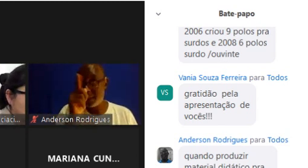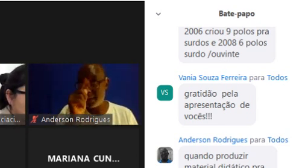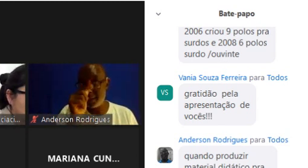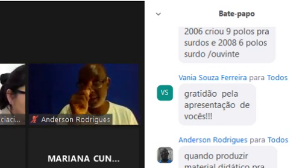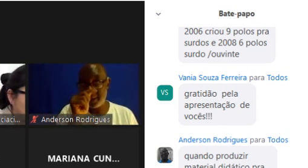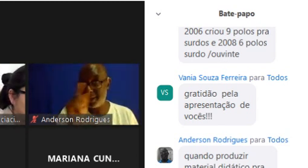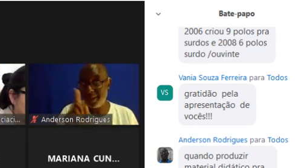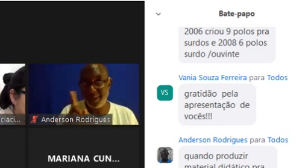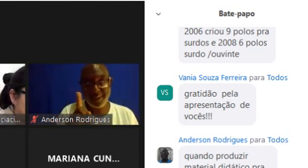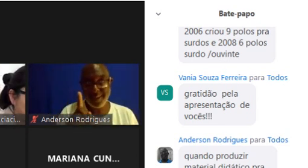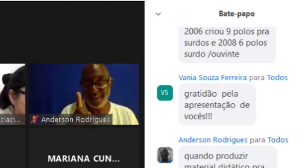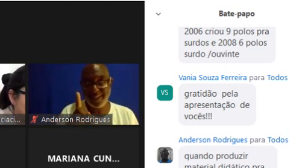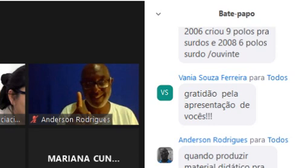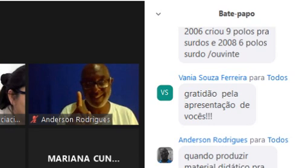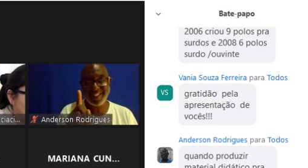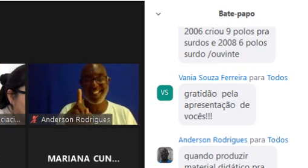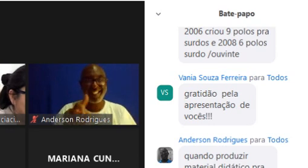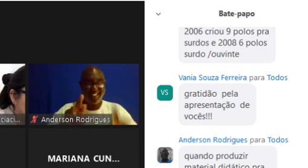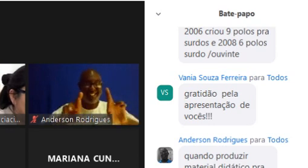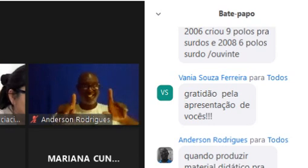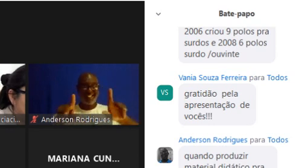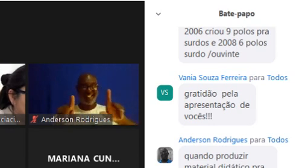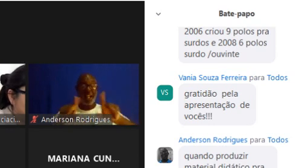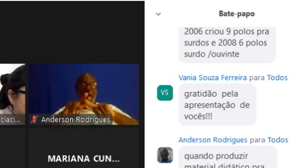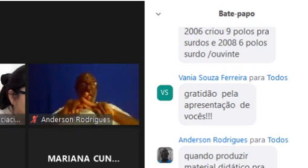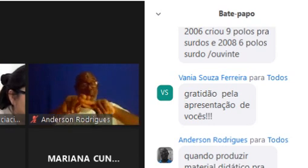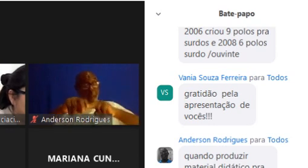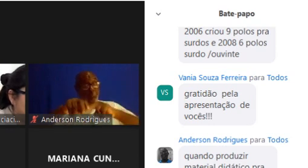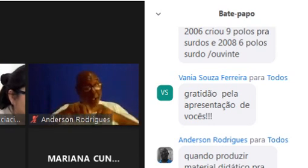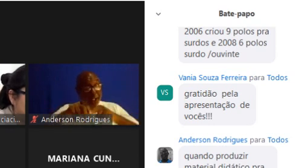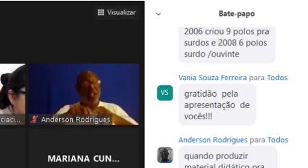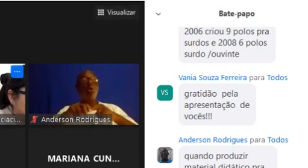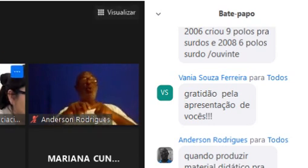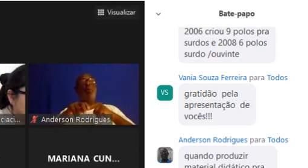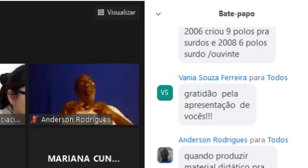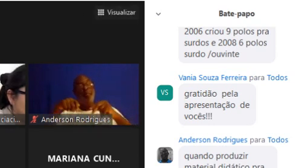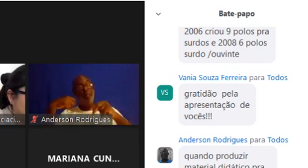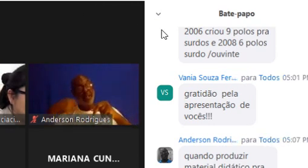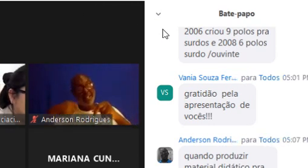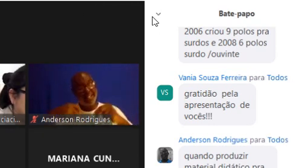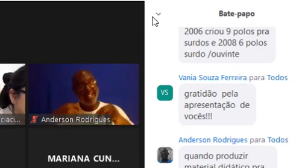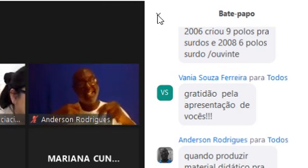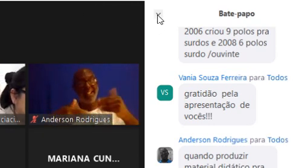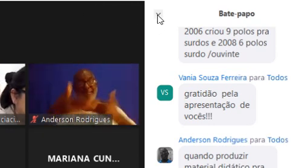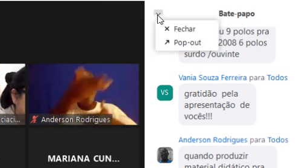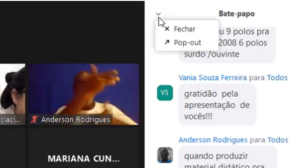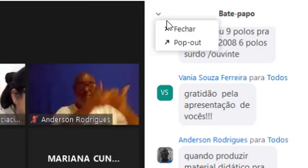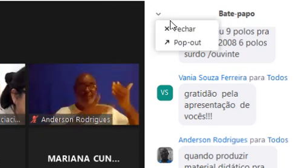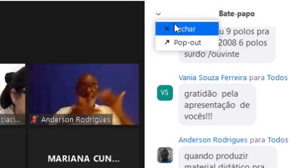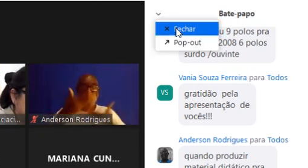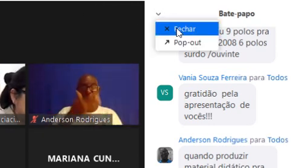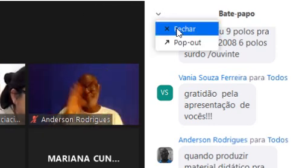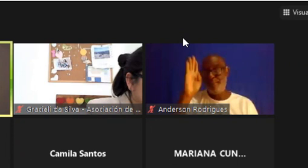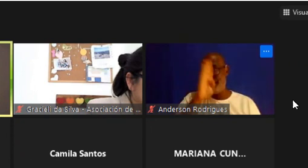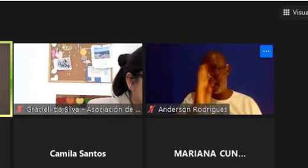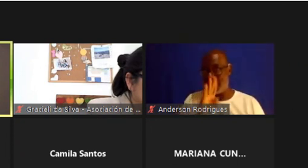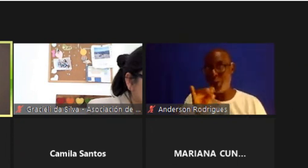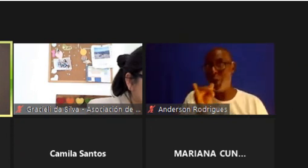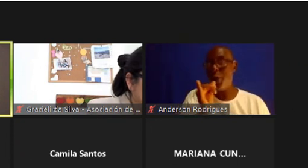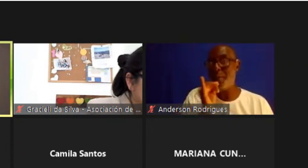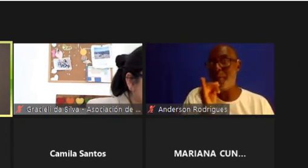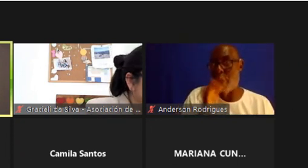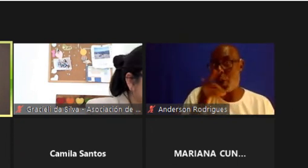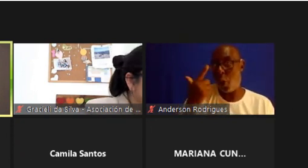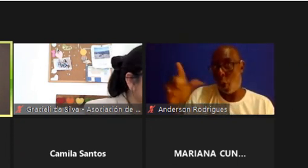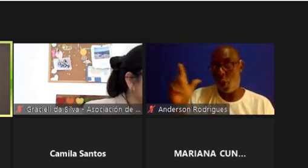aqui na minha região, nós utilizamos esse, olha, o local que toca aqui no nariz, representando o sinal de água, e que lá